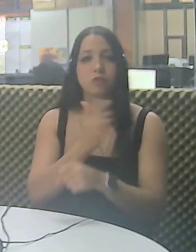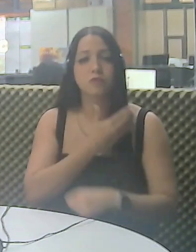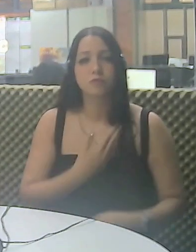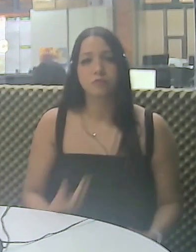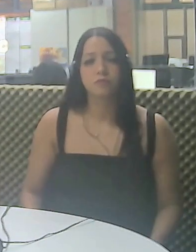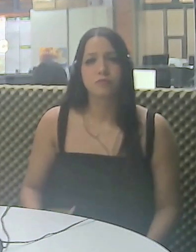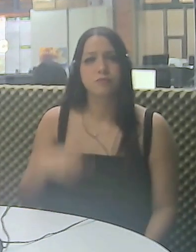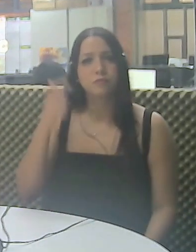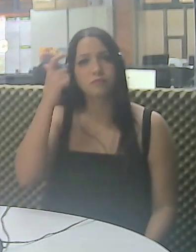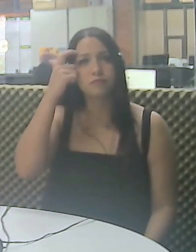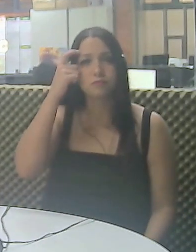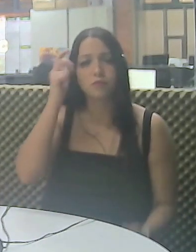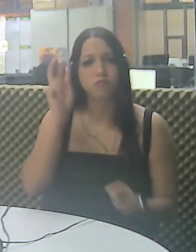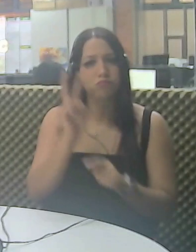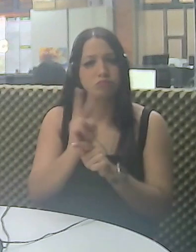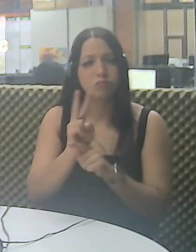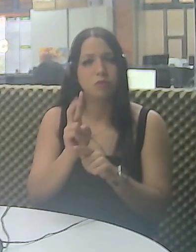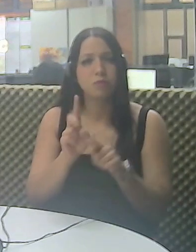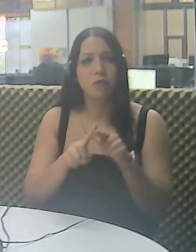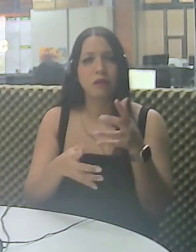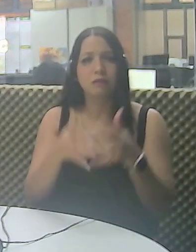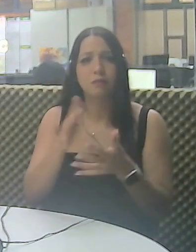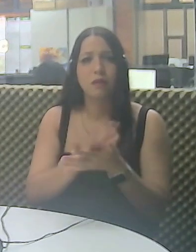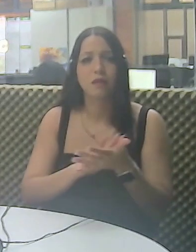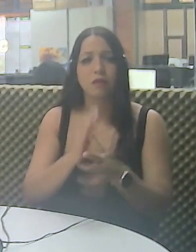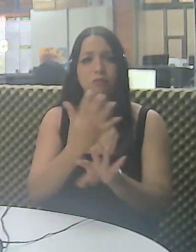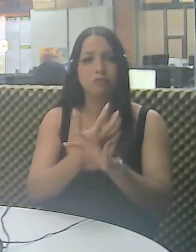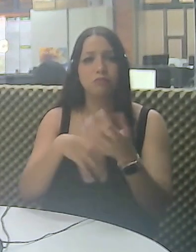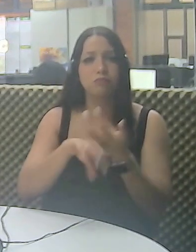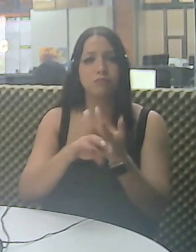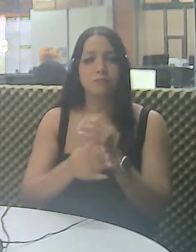tem que saber cuidar também para não ferir a parte ambiental.